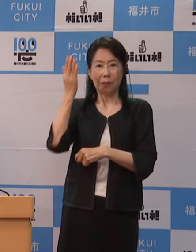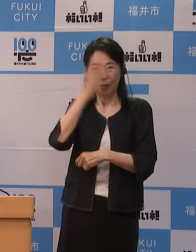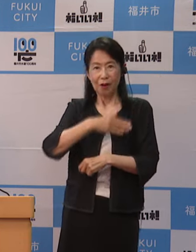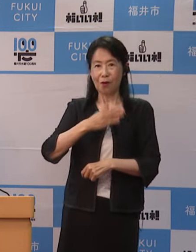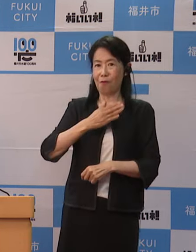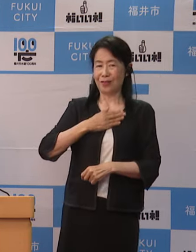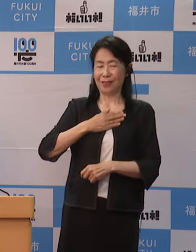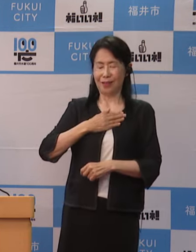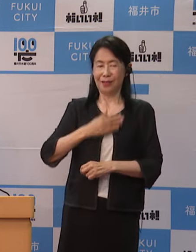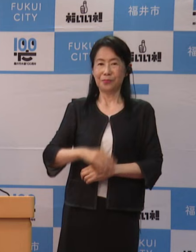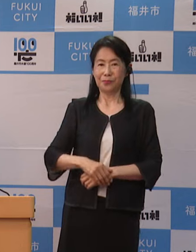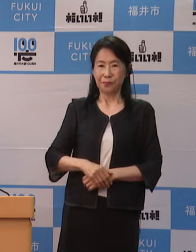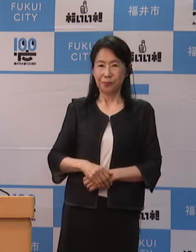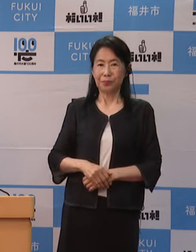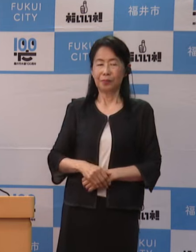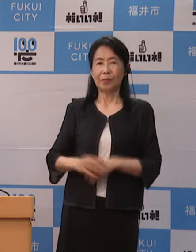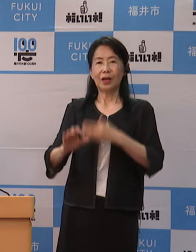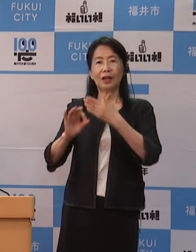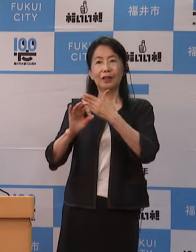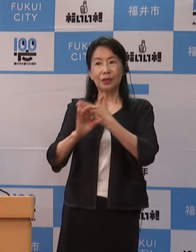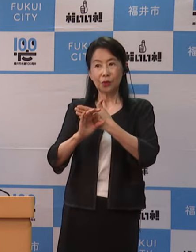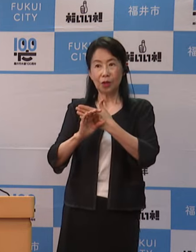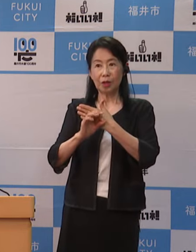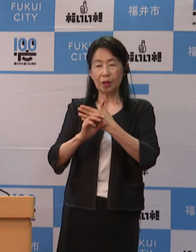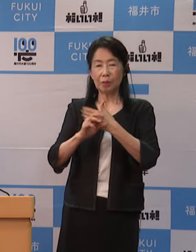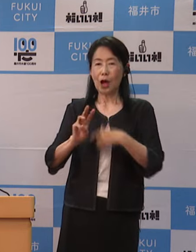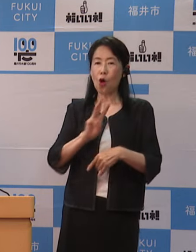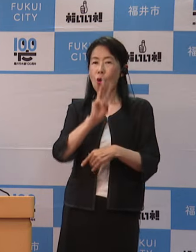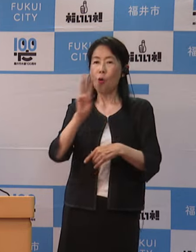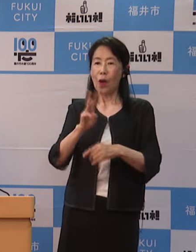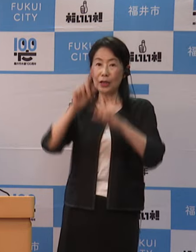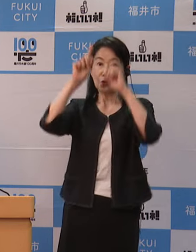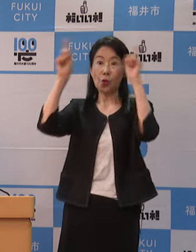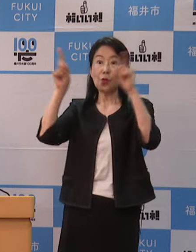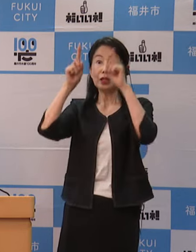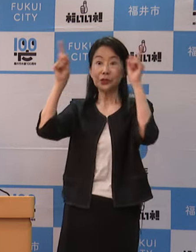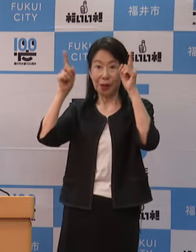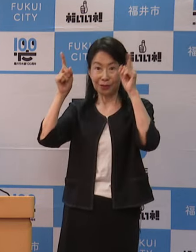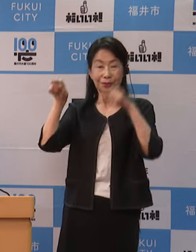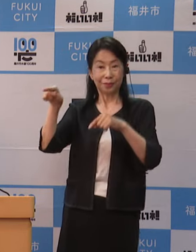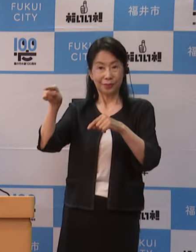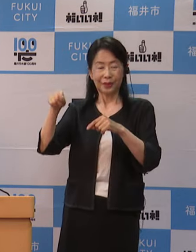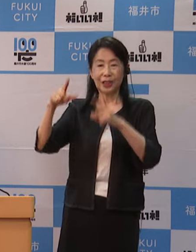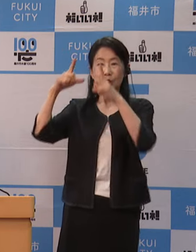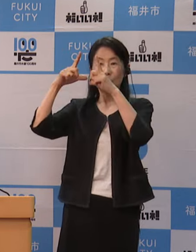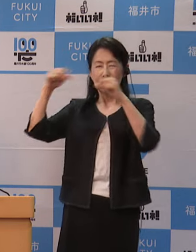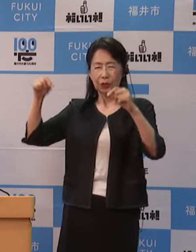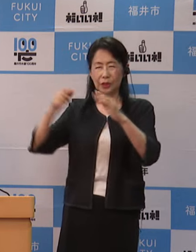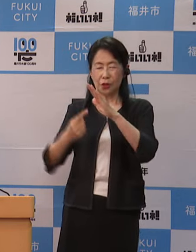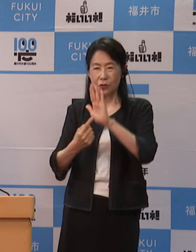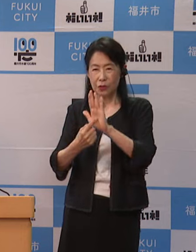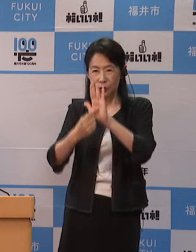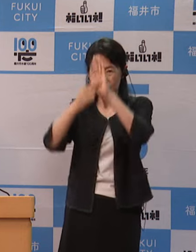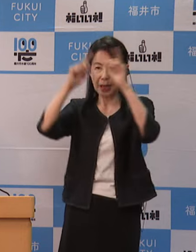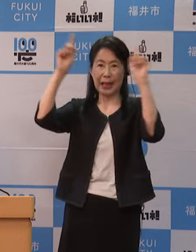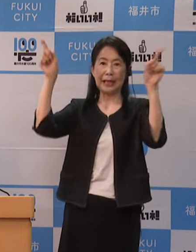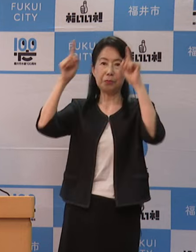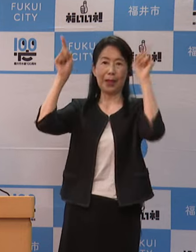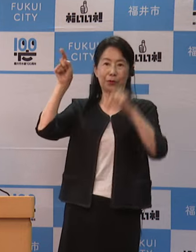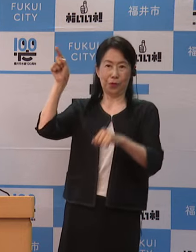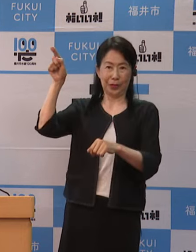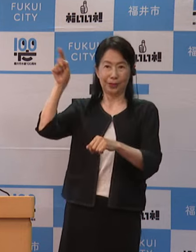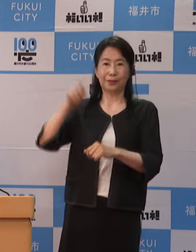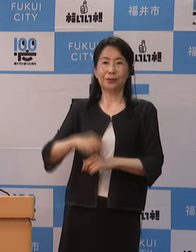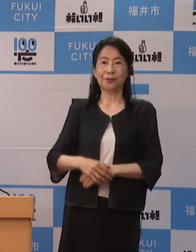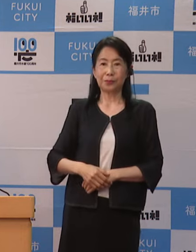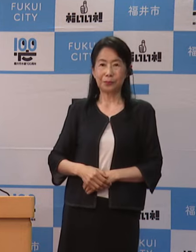しておりまして、例えばさっき言ったワインのフェスティバルというのは国の有数なそのビッグイベントなん